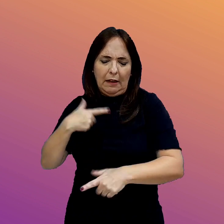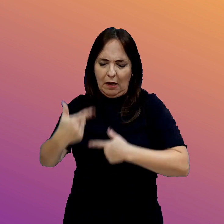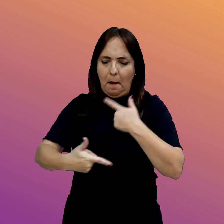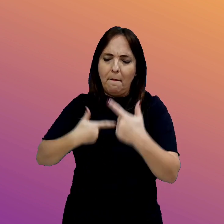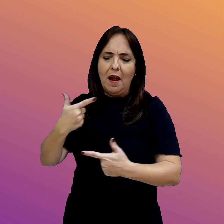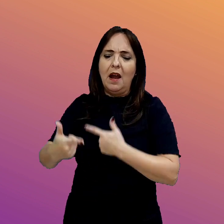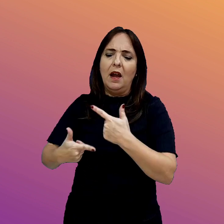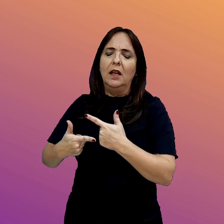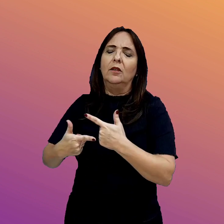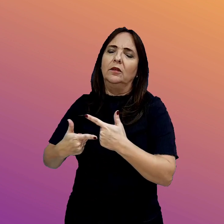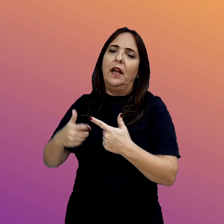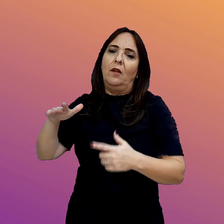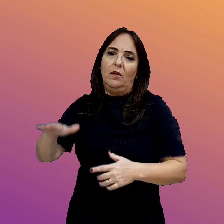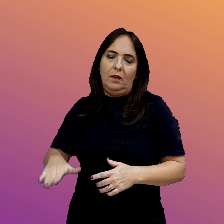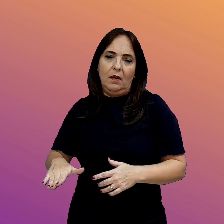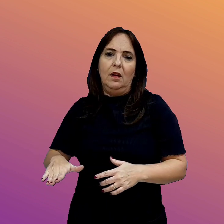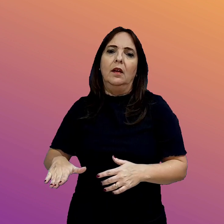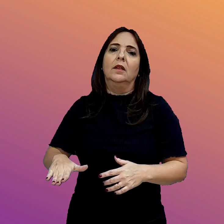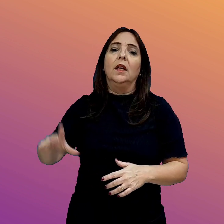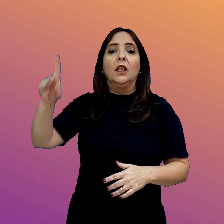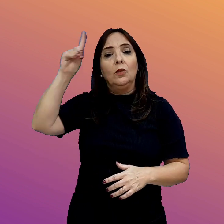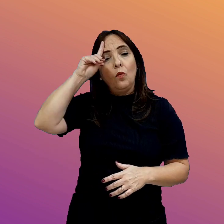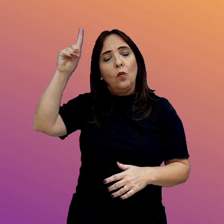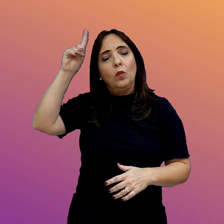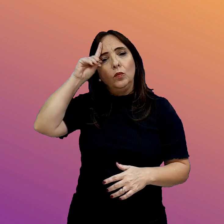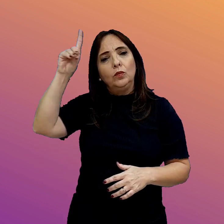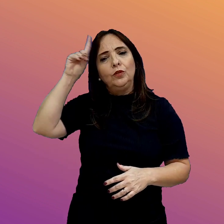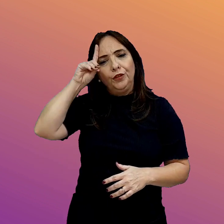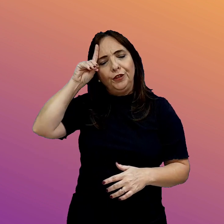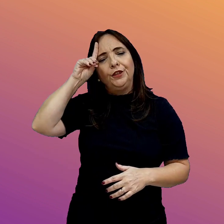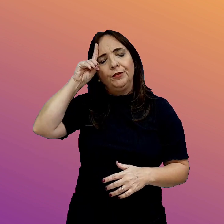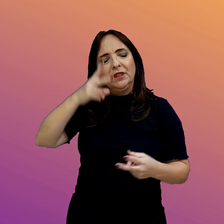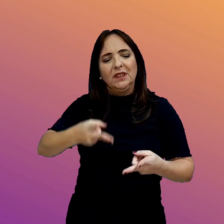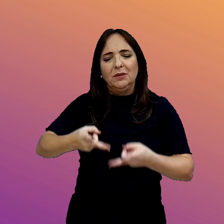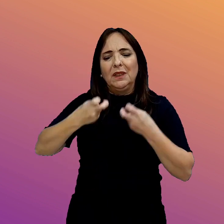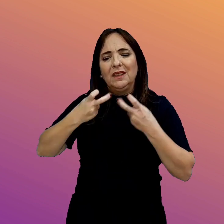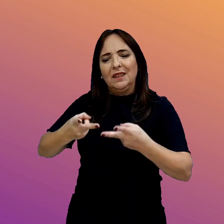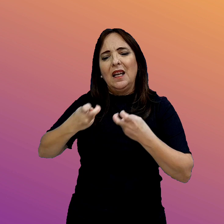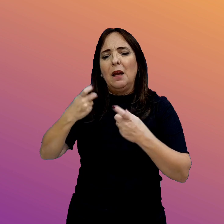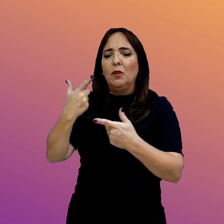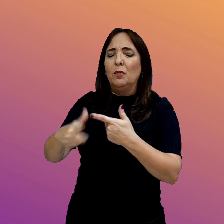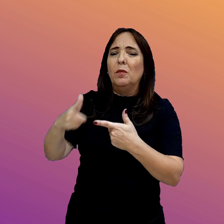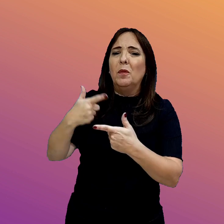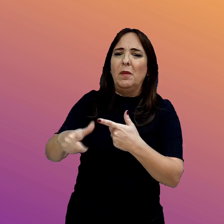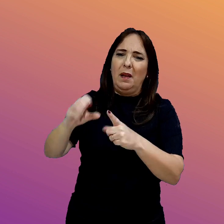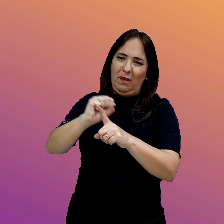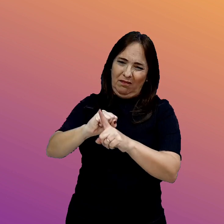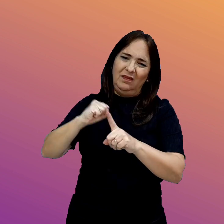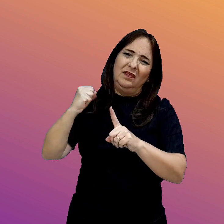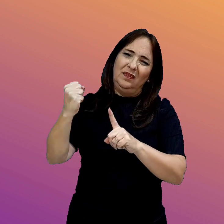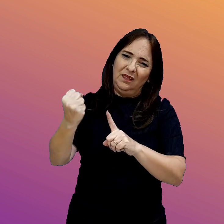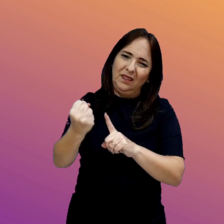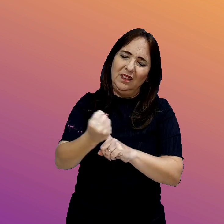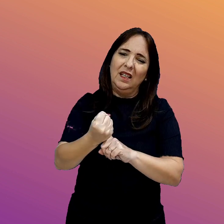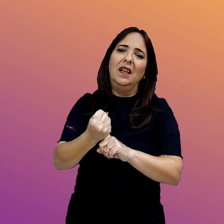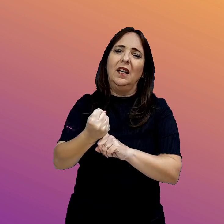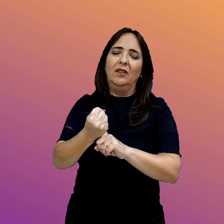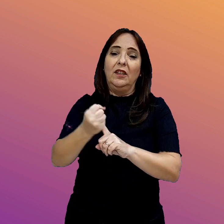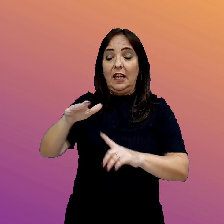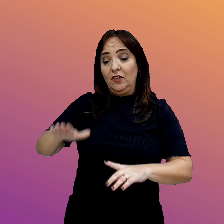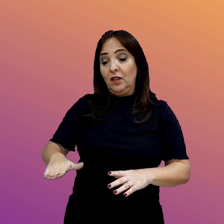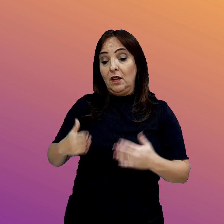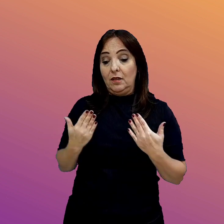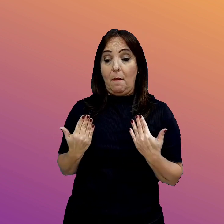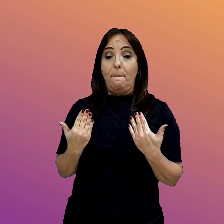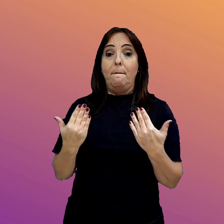vocês deparam no dia a dia as mazelas sociais, né? Que as crianças acabam exteriorizando